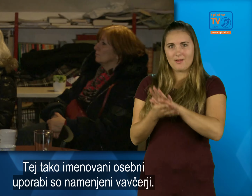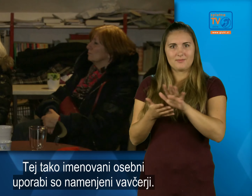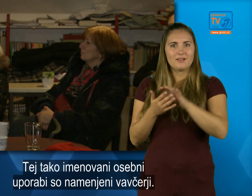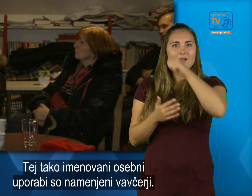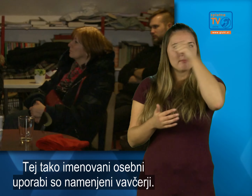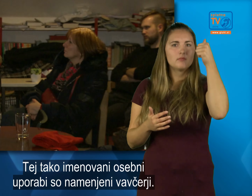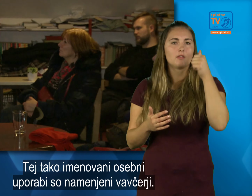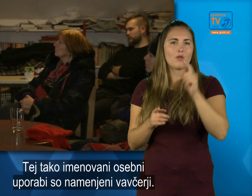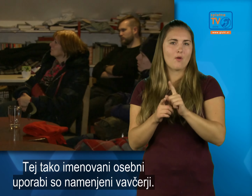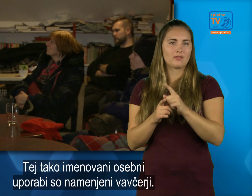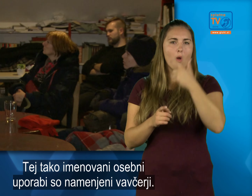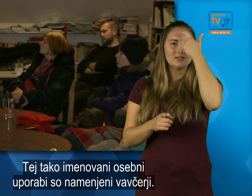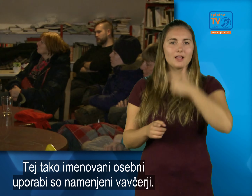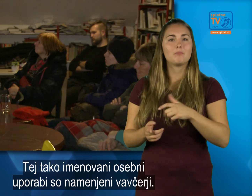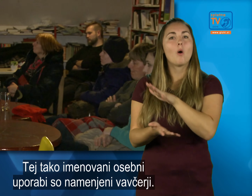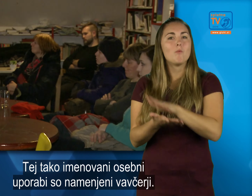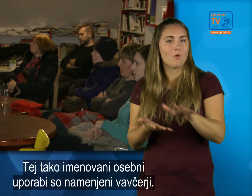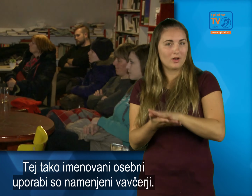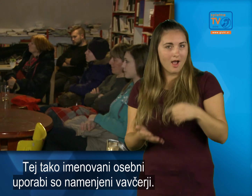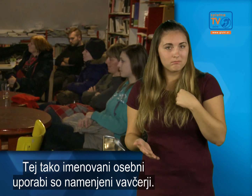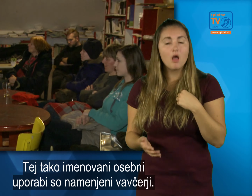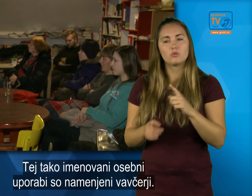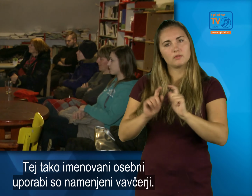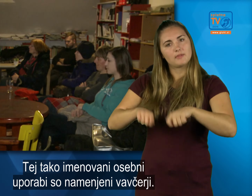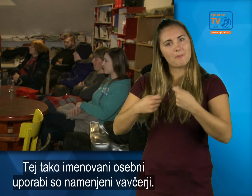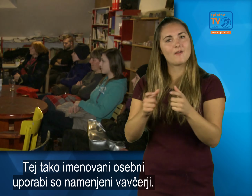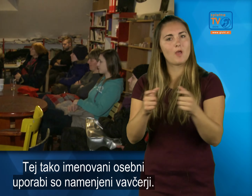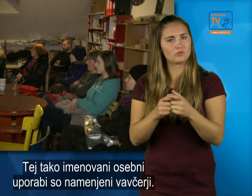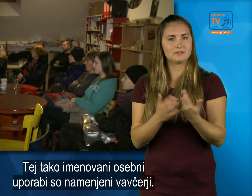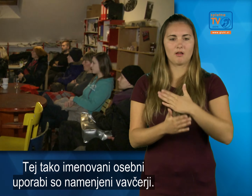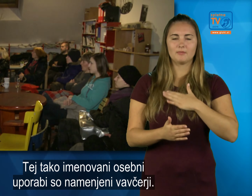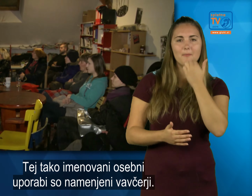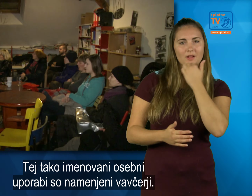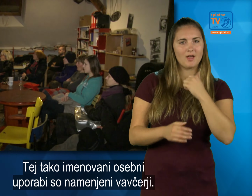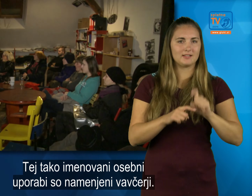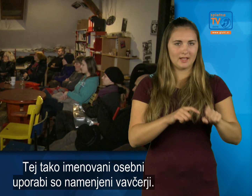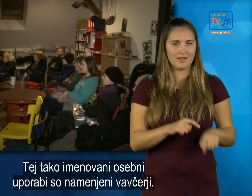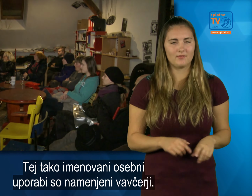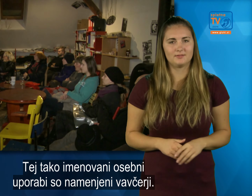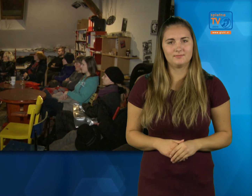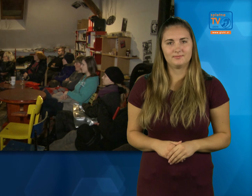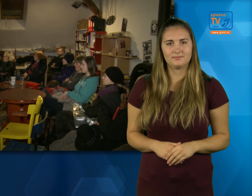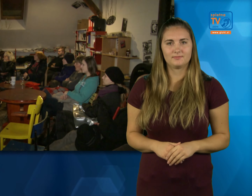Tej tako imenovani osebni uporabi so namenjeni vavčerji.